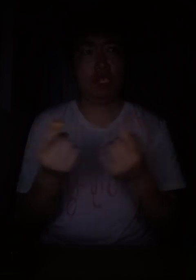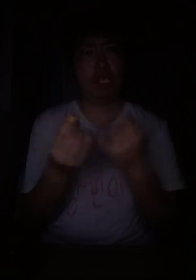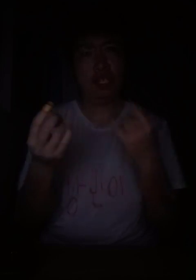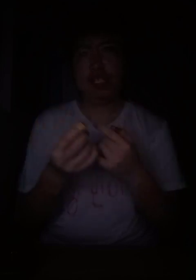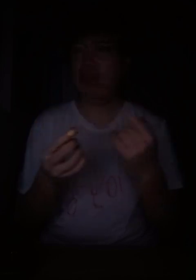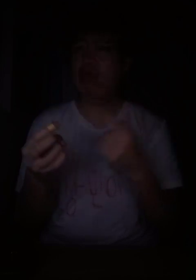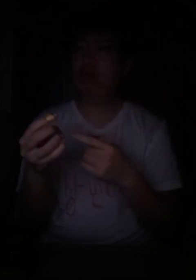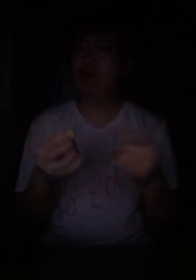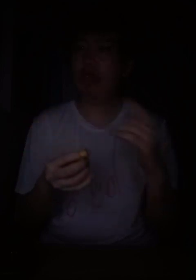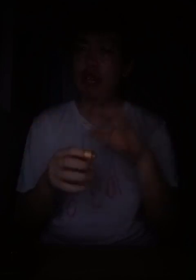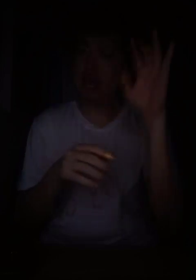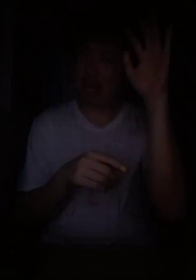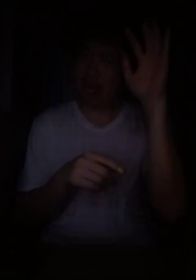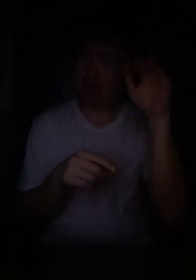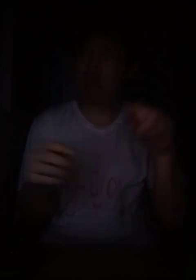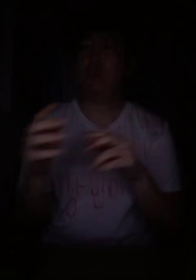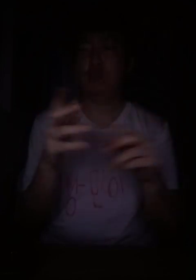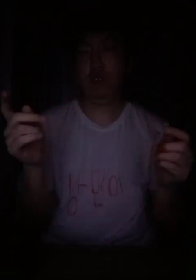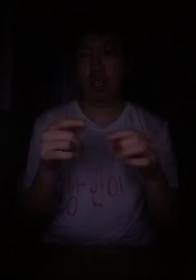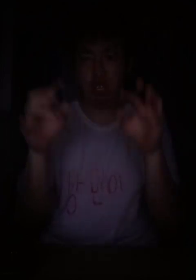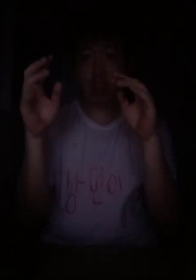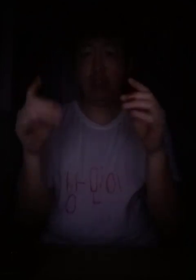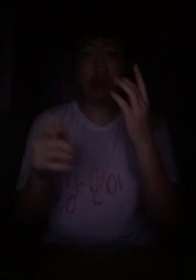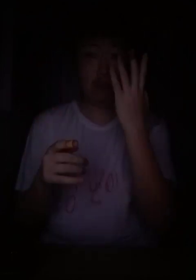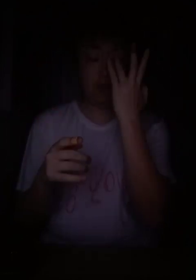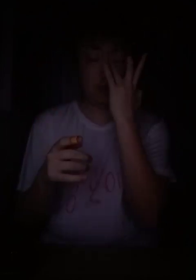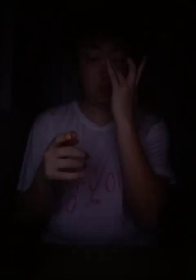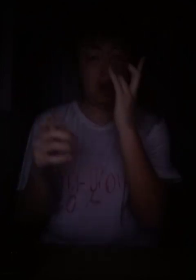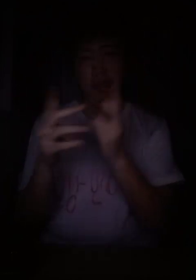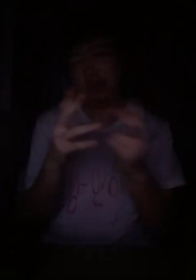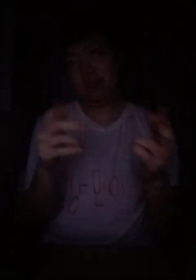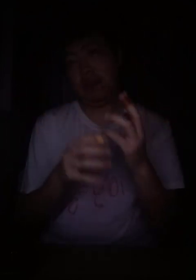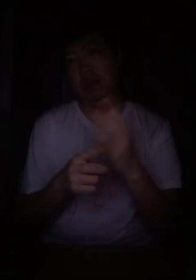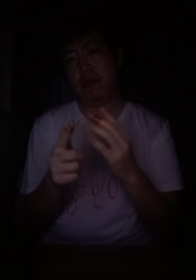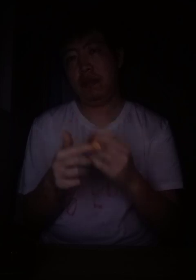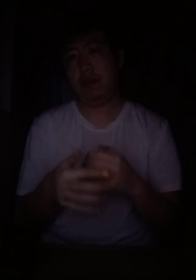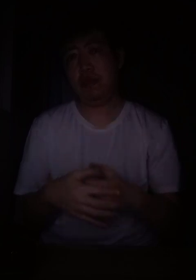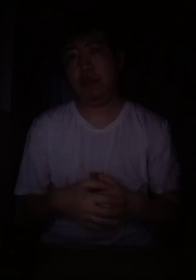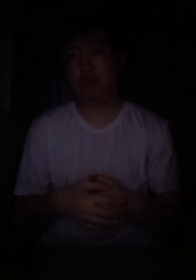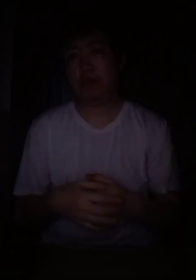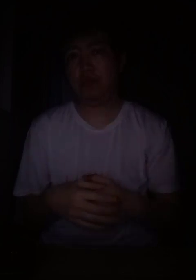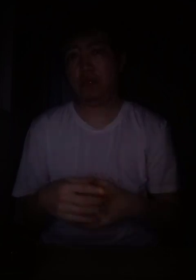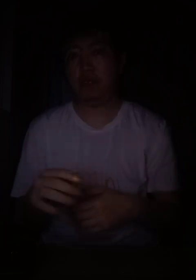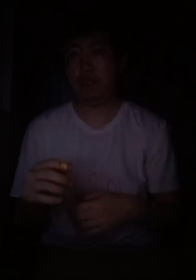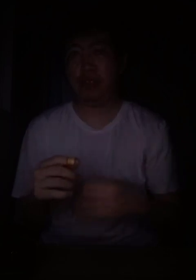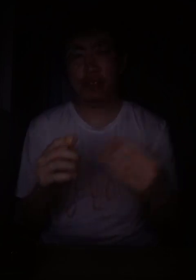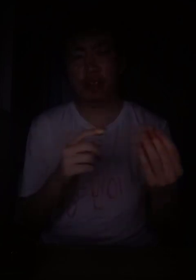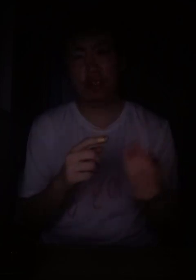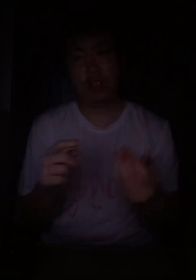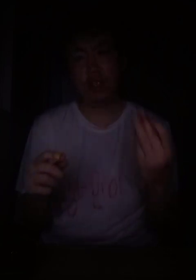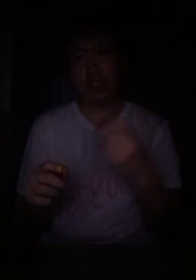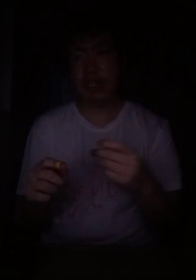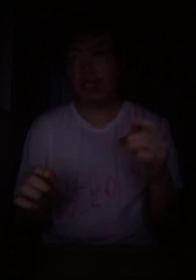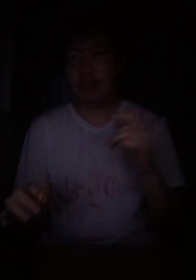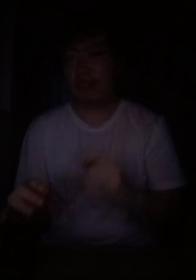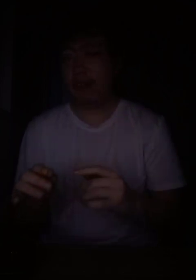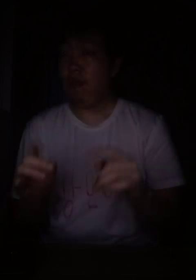않고 반려견 훈련장이나 애견샵 등을 운영한 경우도 35건이나 됐습니다. 또 무등록 동물 장묘업체와